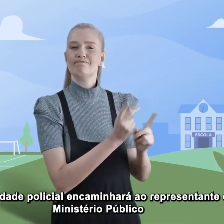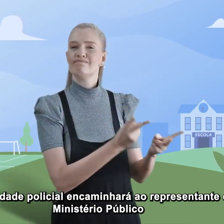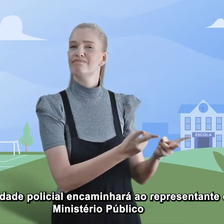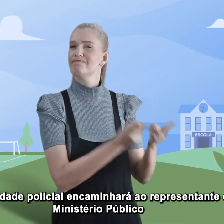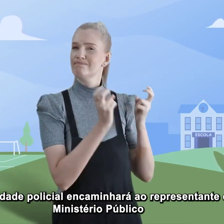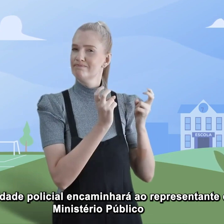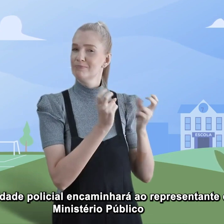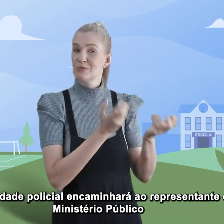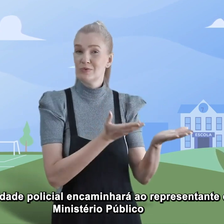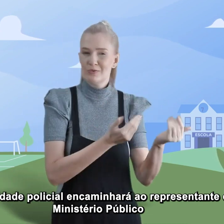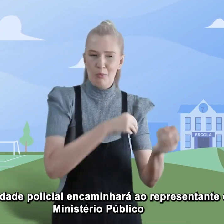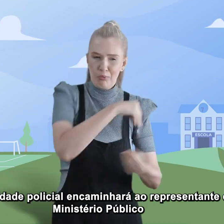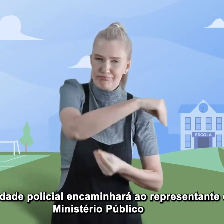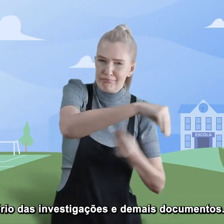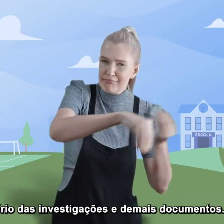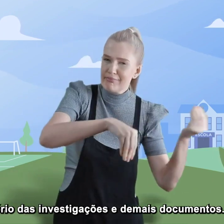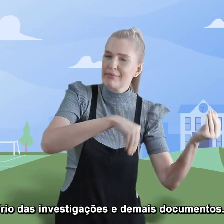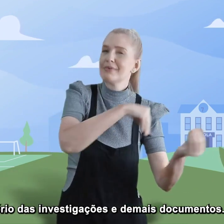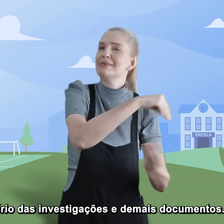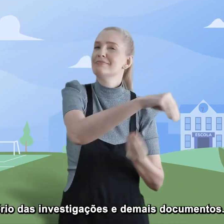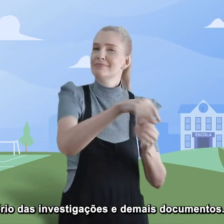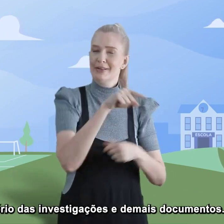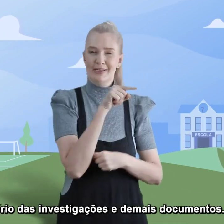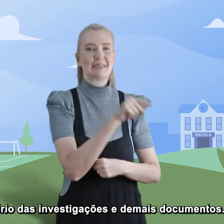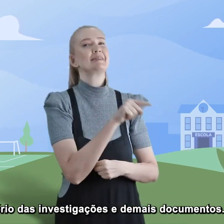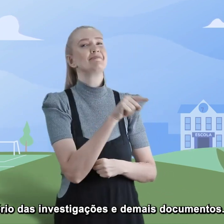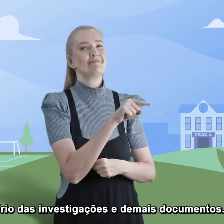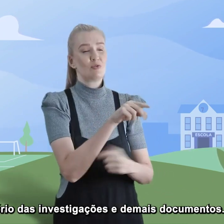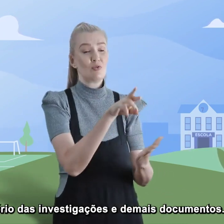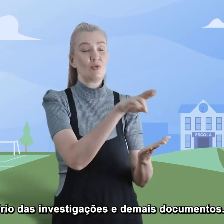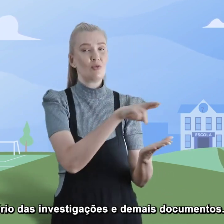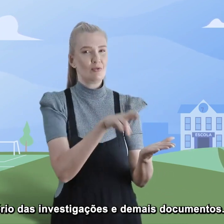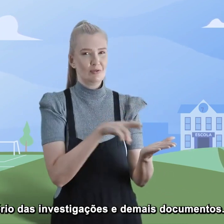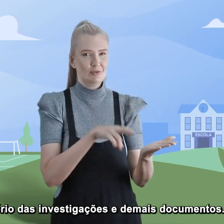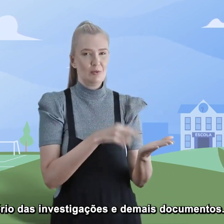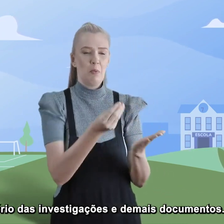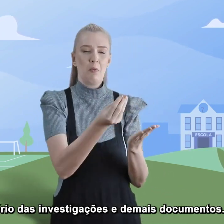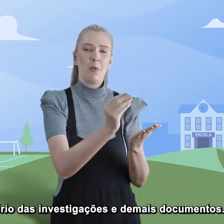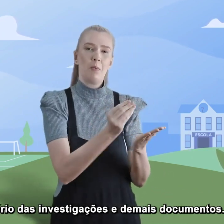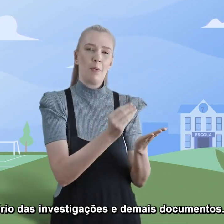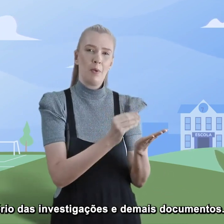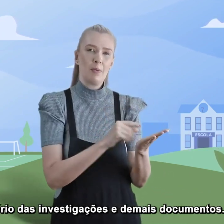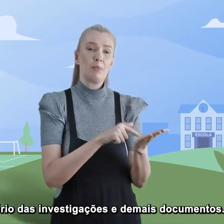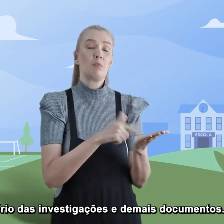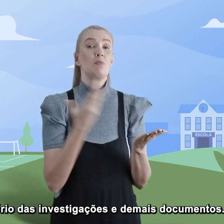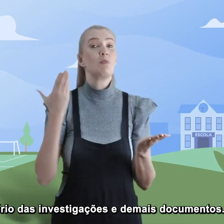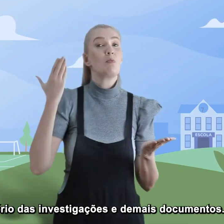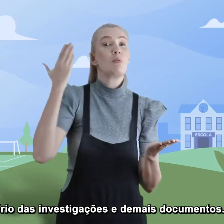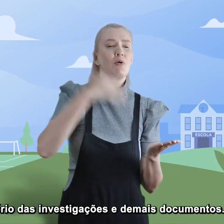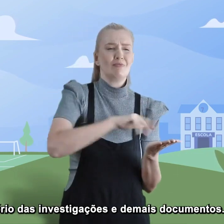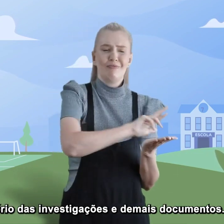do Ministério Público relatório das investigações e demais documentos.